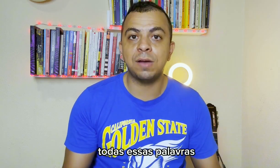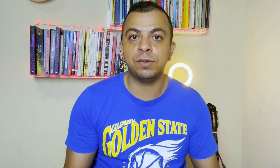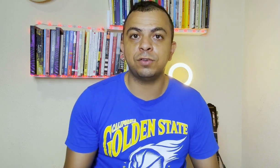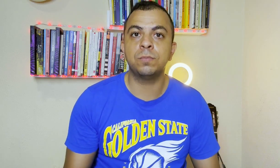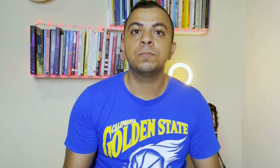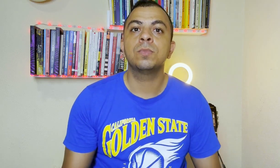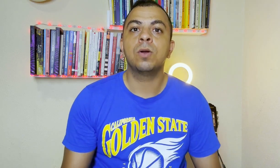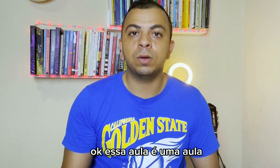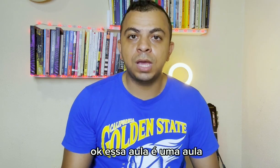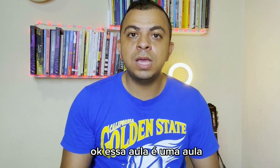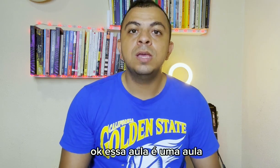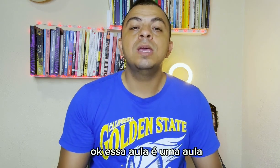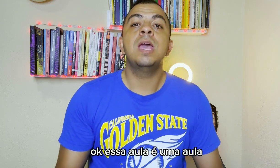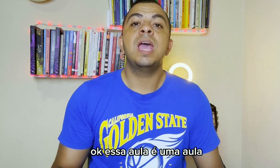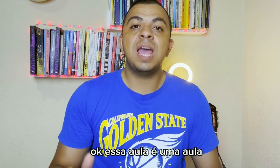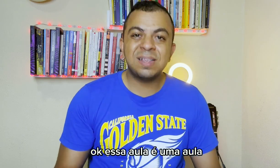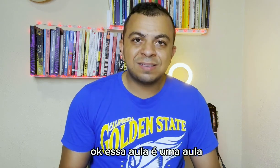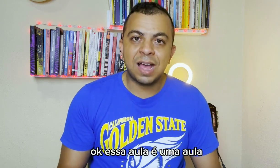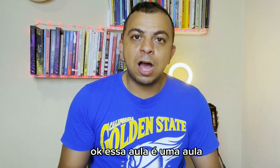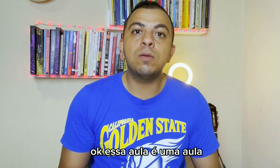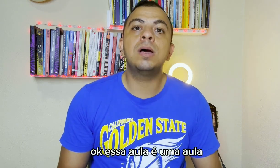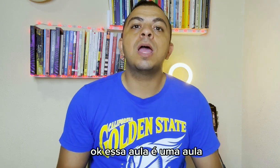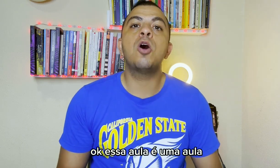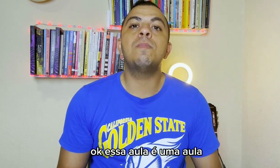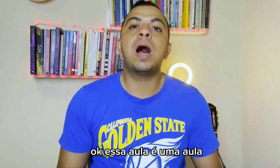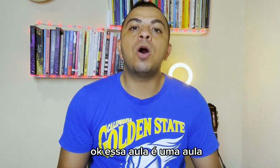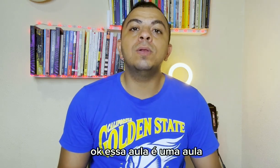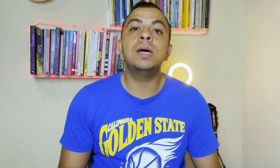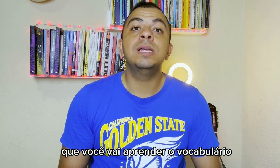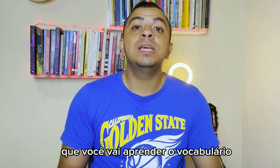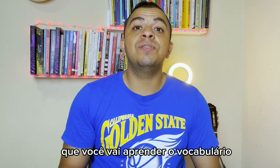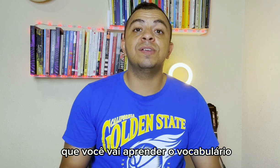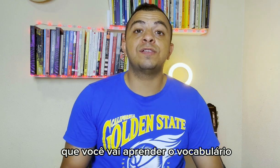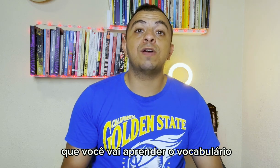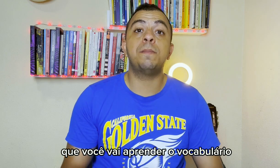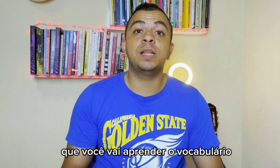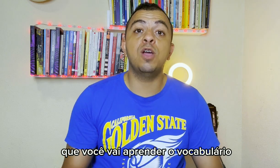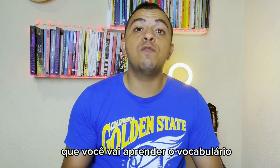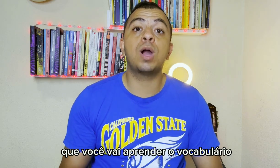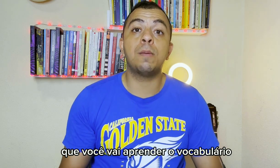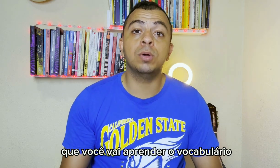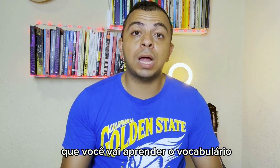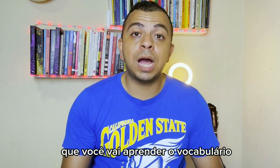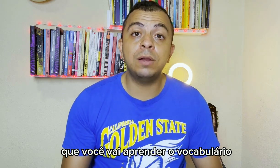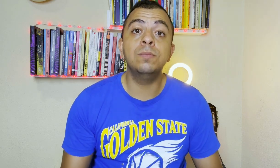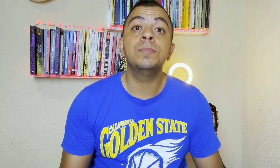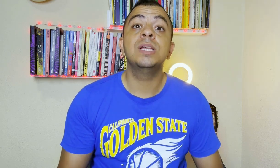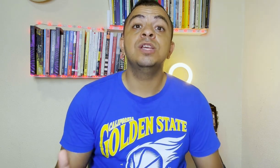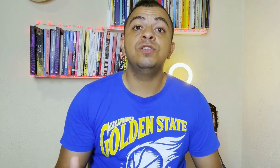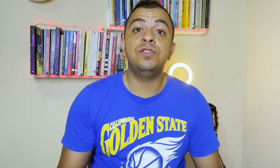palavras, ok? Essa aula é uma aula que você vai aprender o vocabulário de